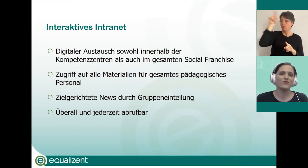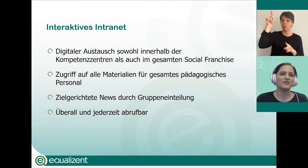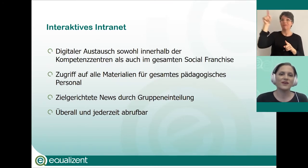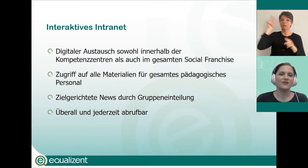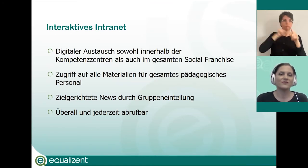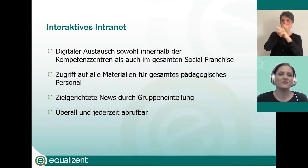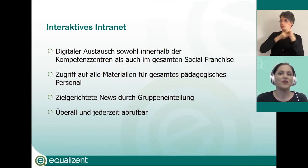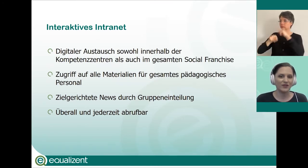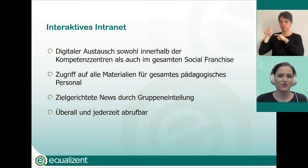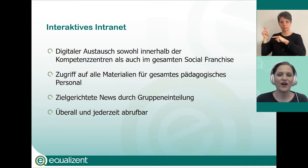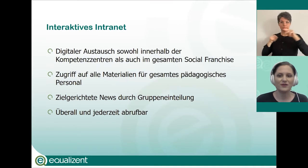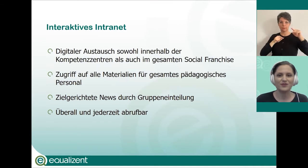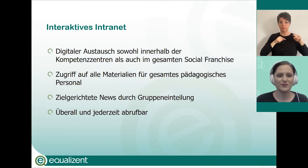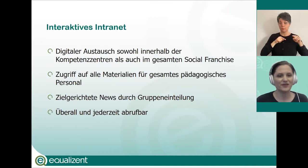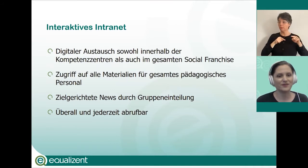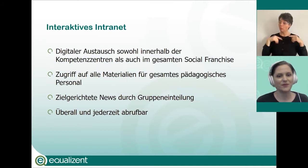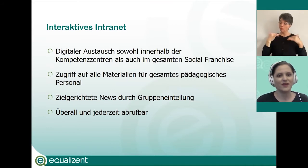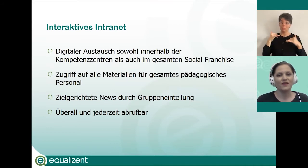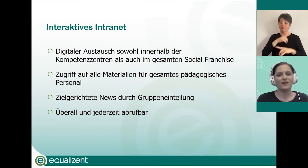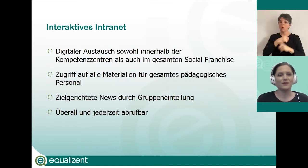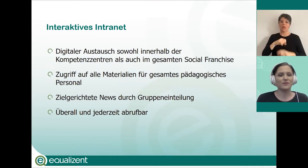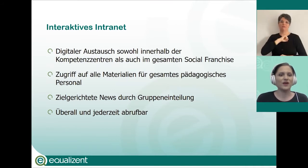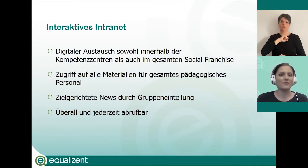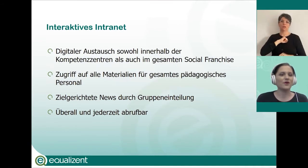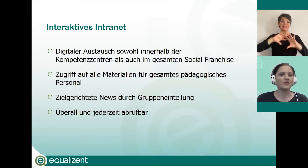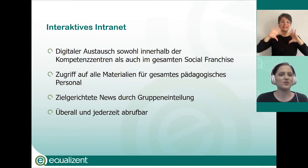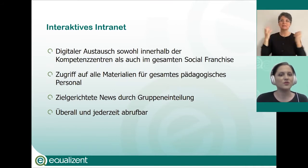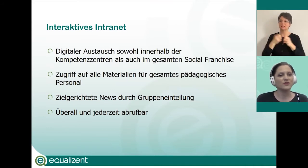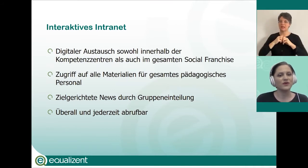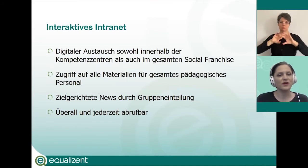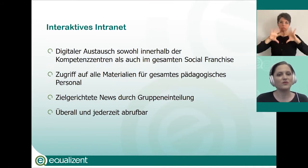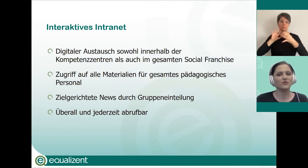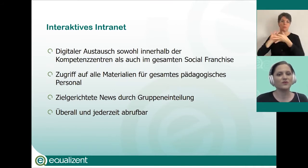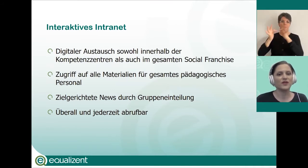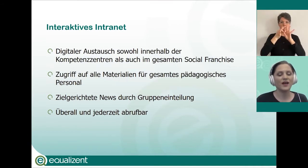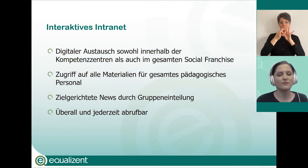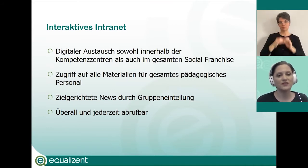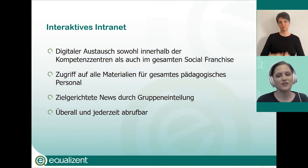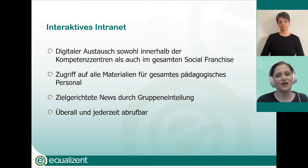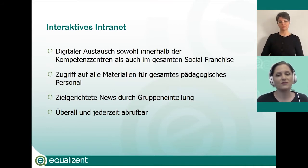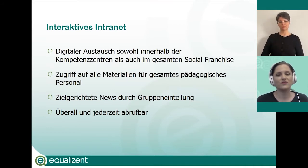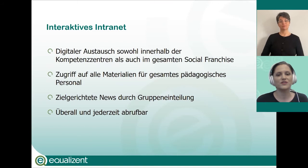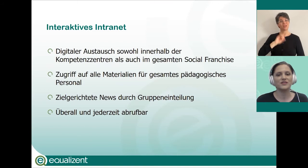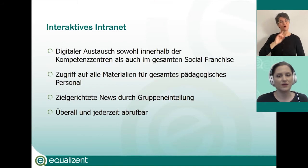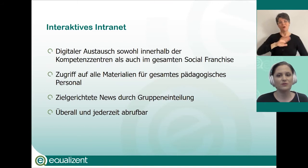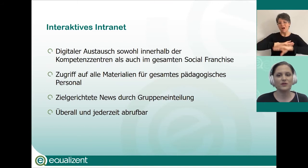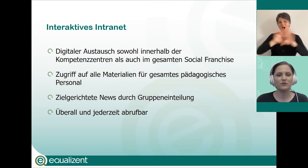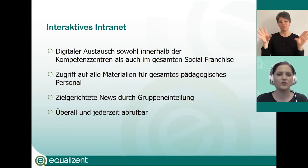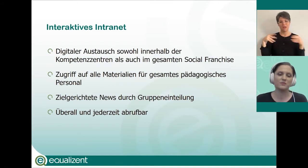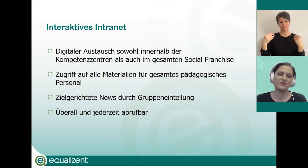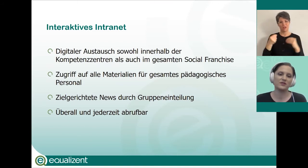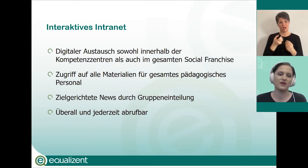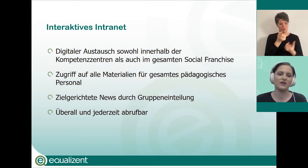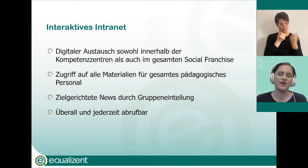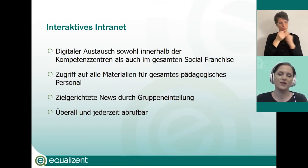unheimlichen Vorteil und einen Mehrwert für alle mitbringt. Wir haben auch einen Zugriff auf alle Materialien für das gesamte